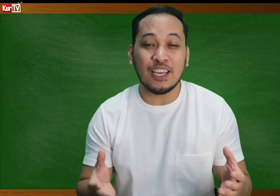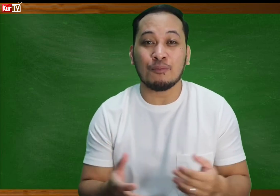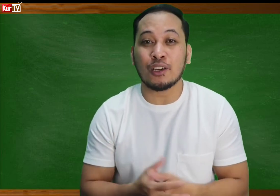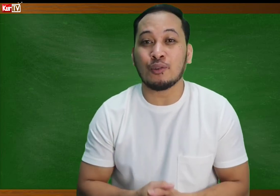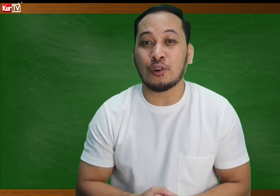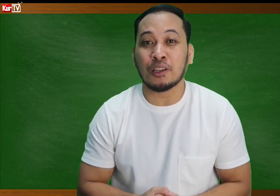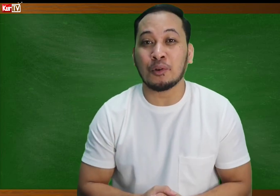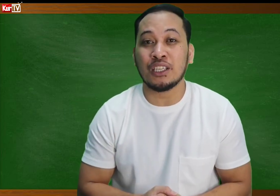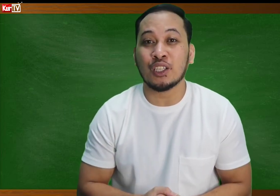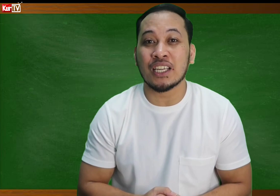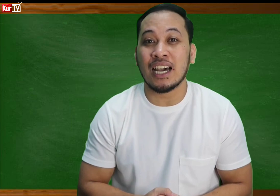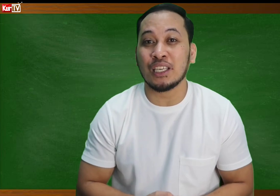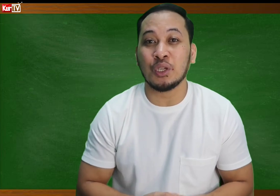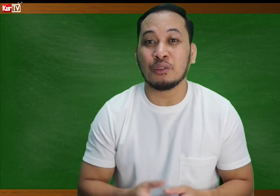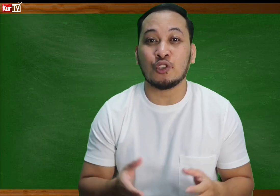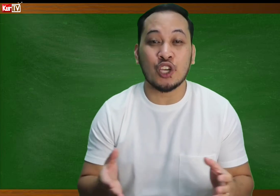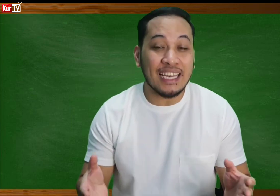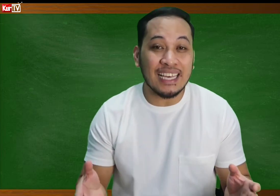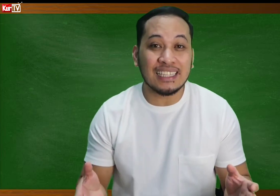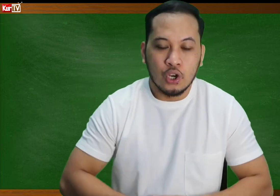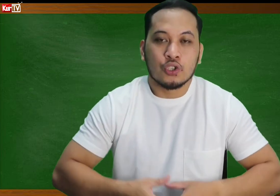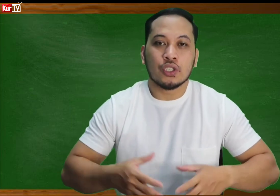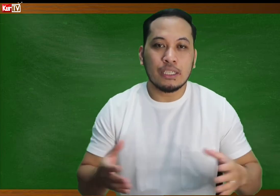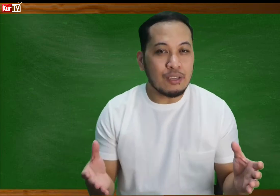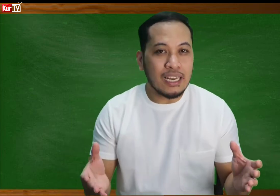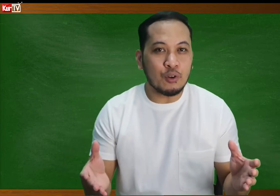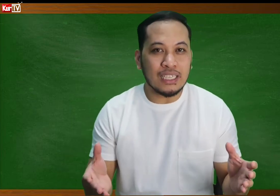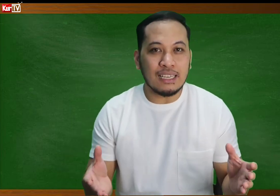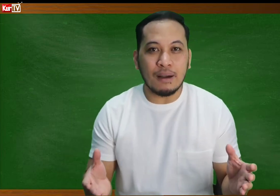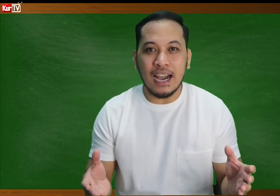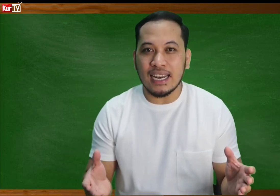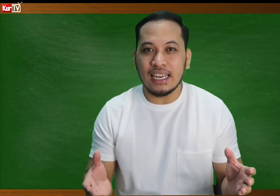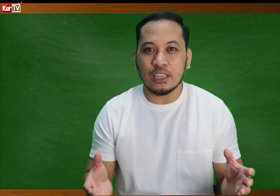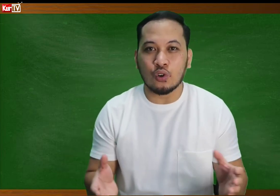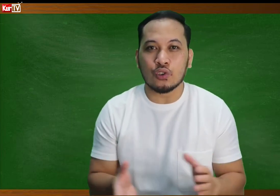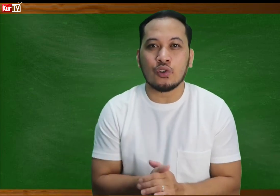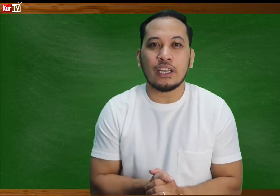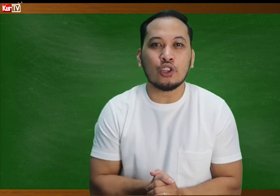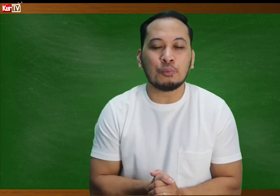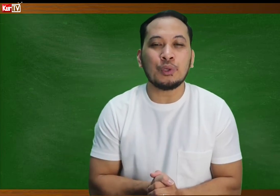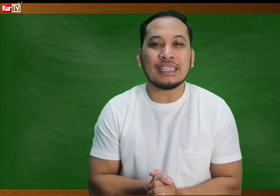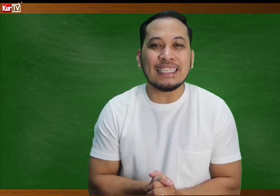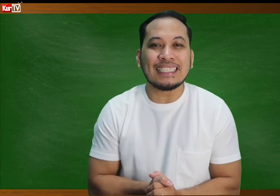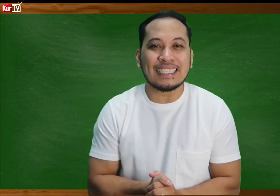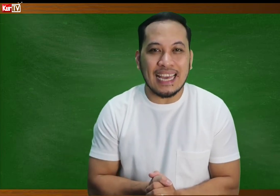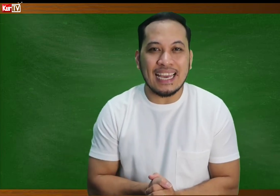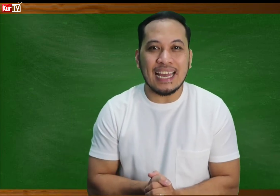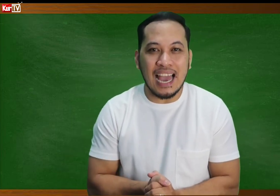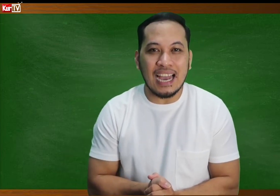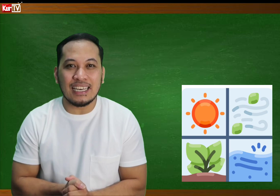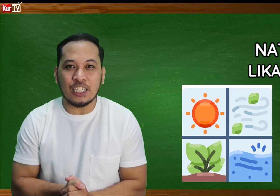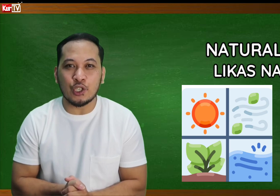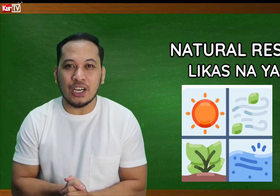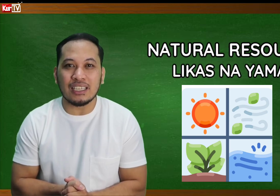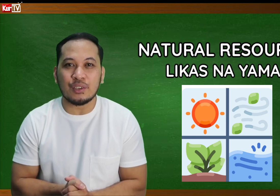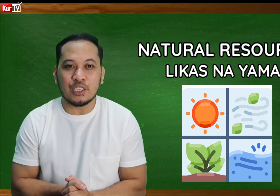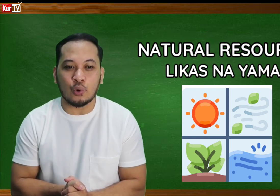inyong pagsuporta po dito sa ating YouTube channel. So, simulan na po natin ang pag-aaral nito. So, ganito po natin isa-sign ang natural